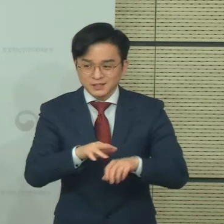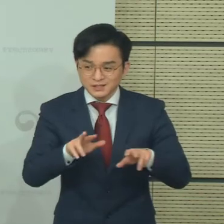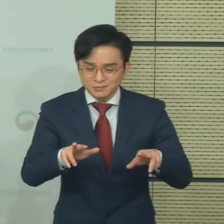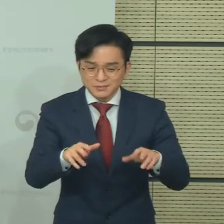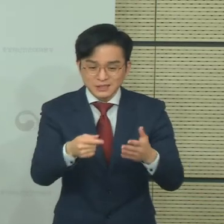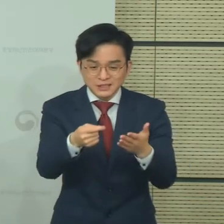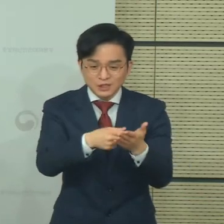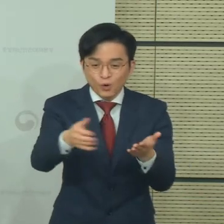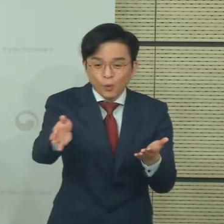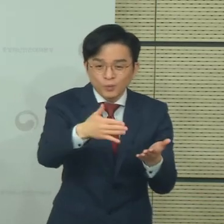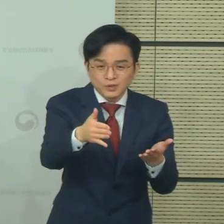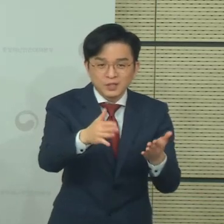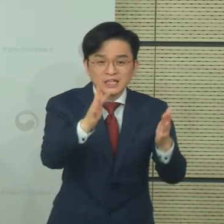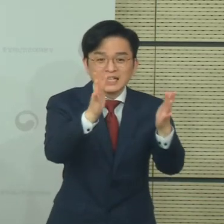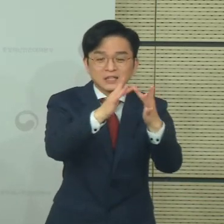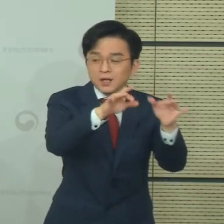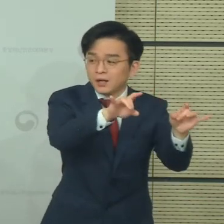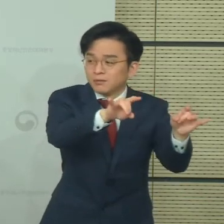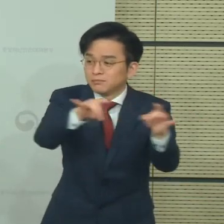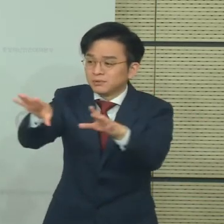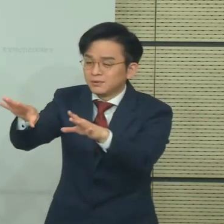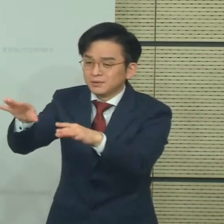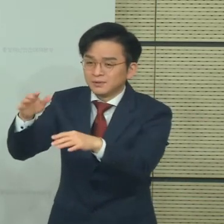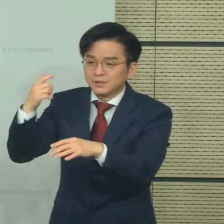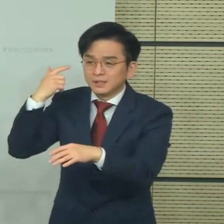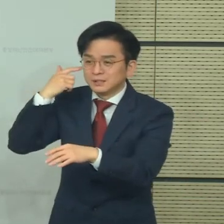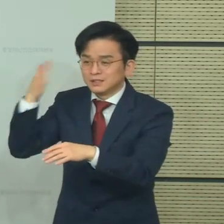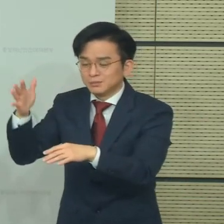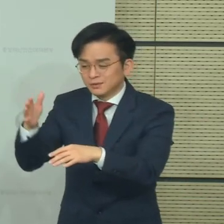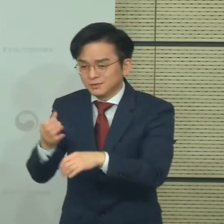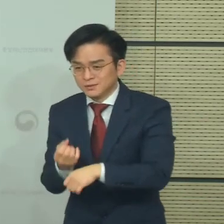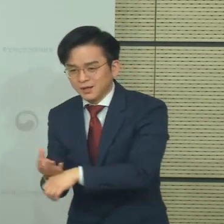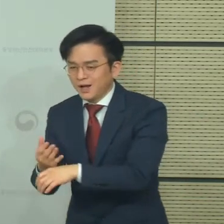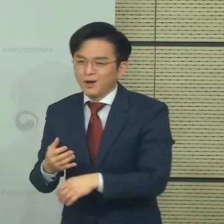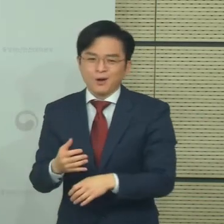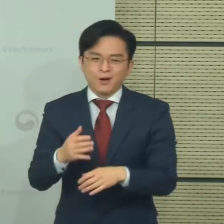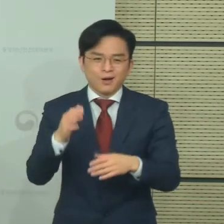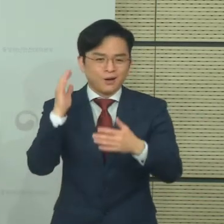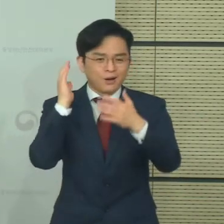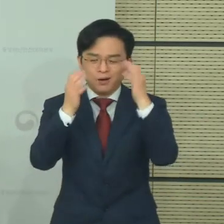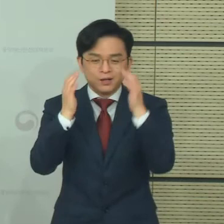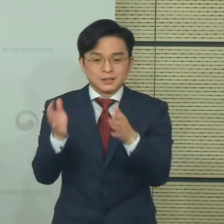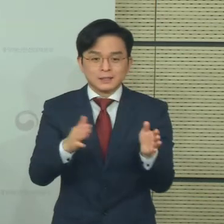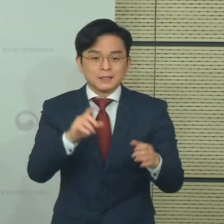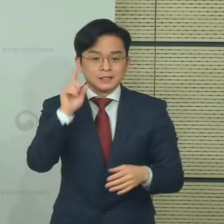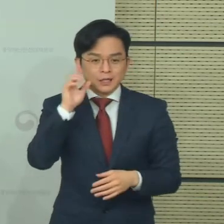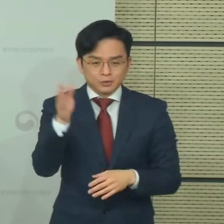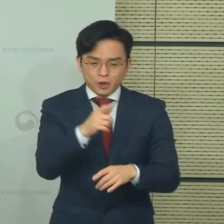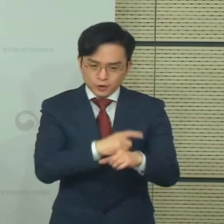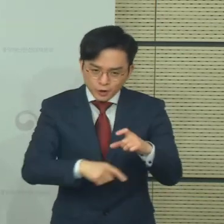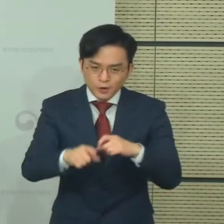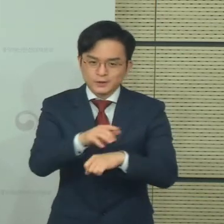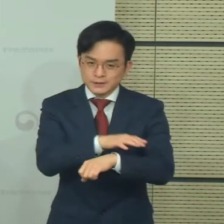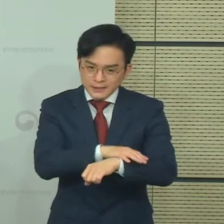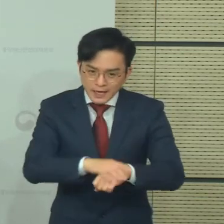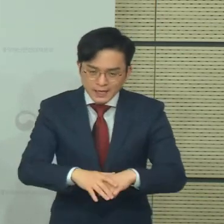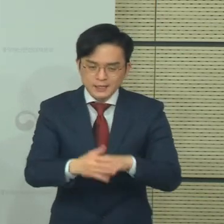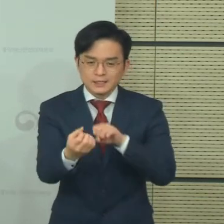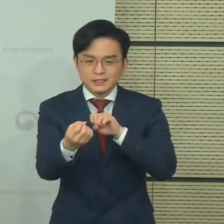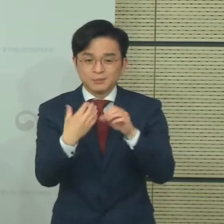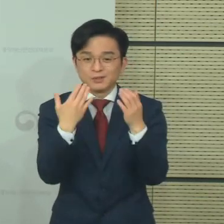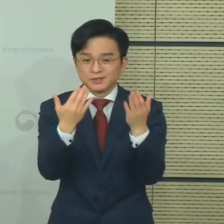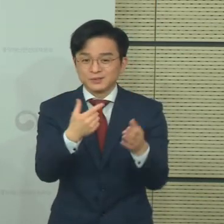가지 좀 위협한 점도 좀 있었던 것 같습니다. 뭐 내일부터는 좀 더 나아지도록 그렇게 적응을 해